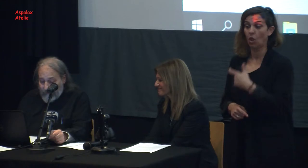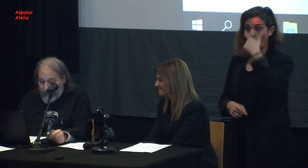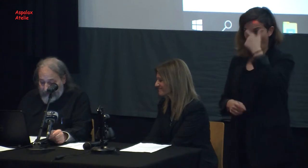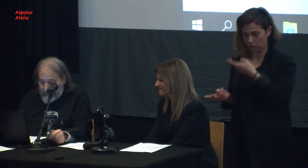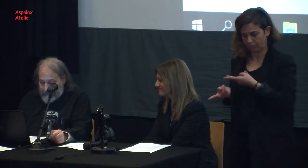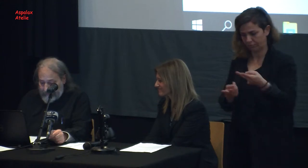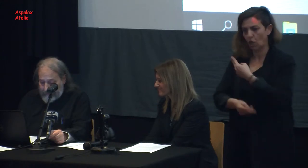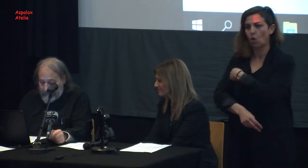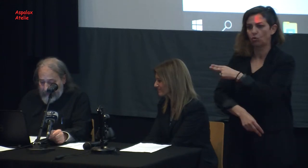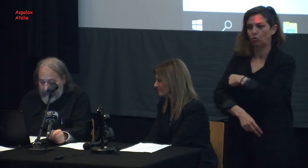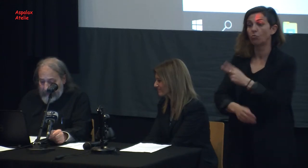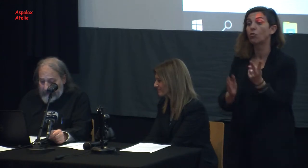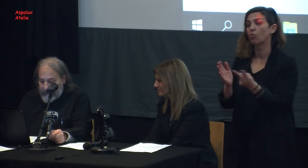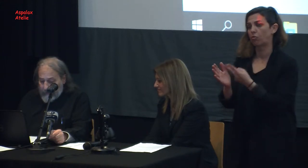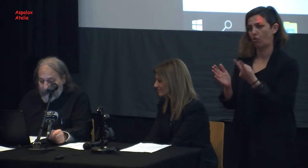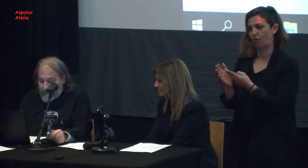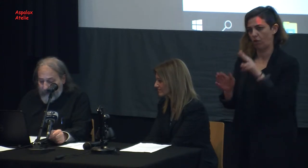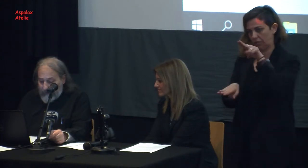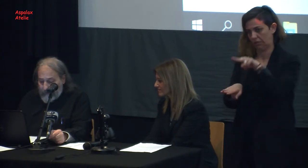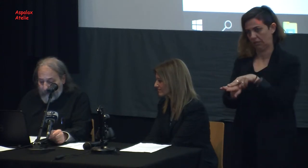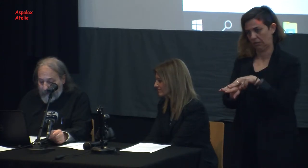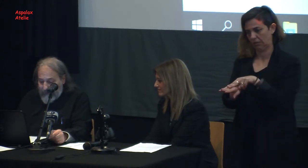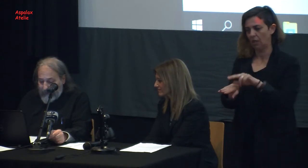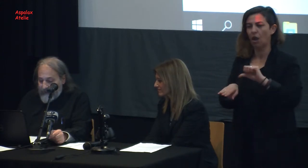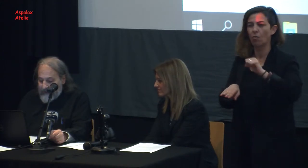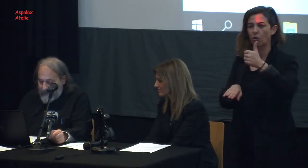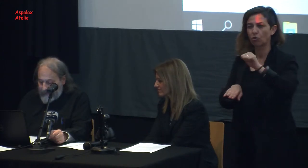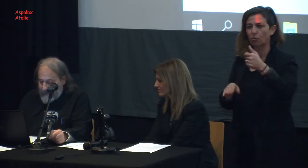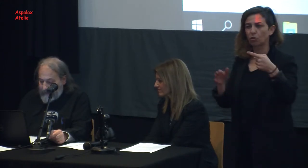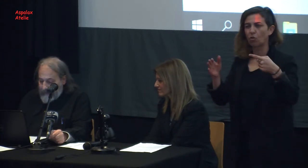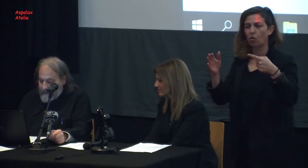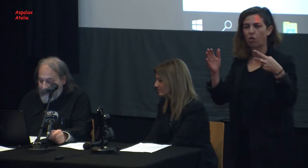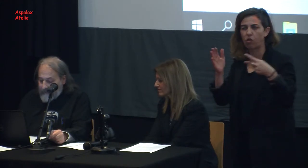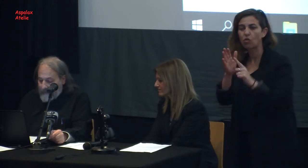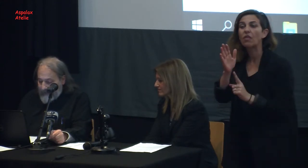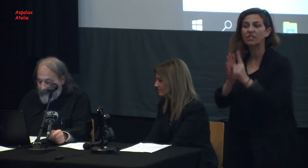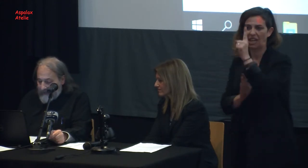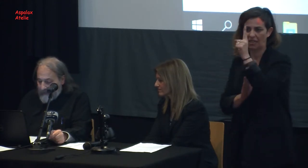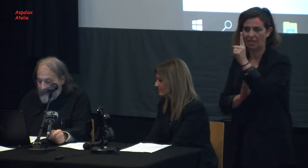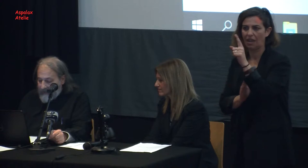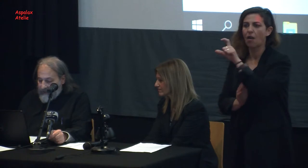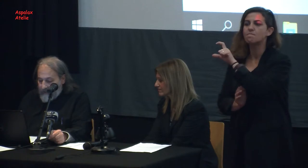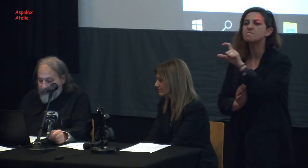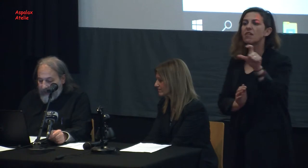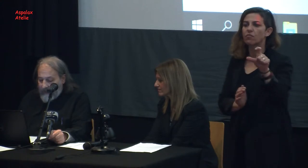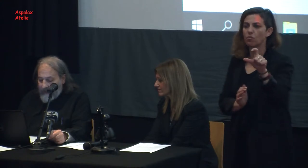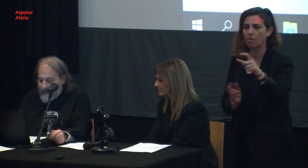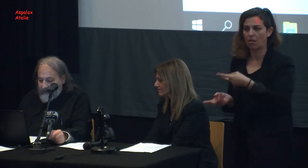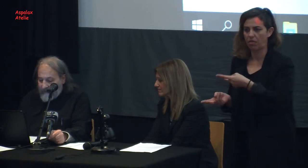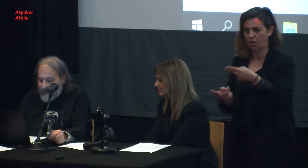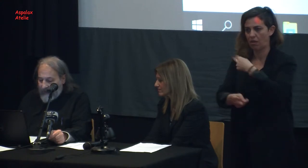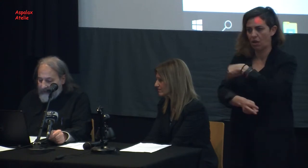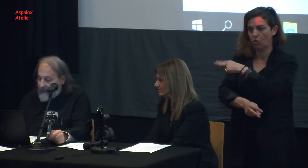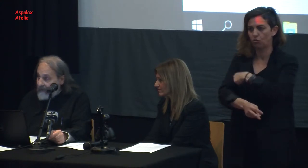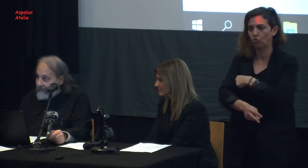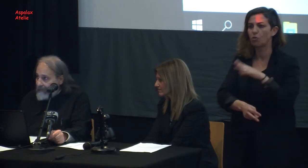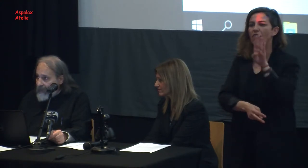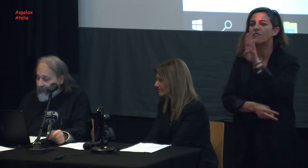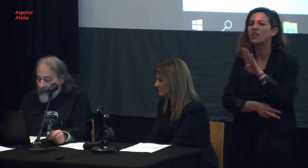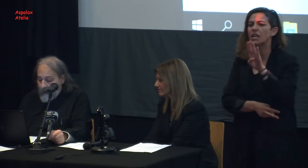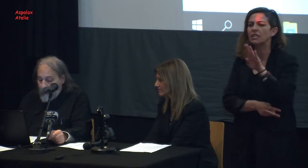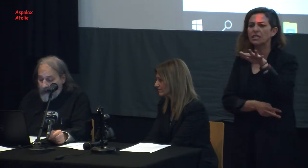Νοσηλεύτηκα 2 φορές. Την πρώτη φορά ήταν το 2011 για μια εβδομάδα σε μια μεσαιωνική κλινική στα